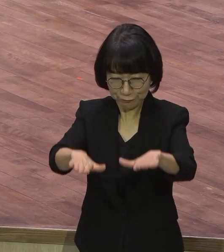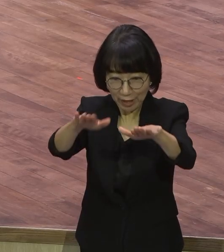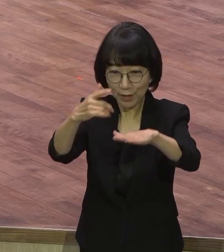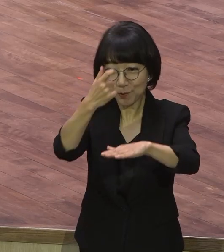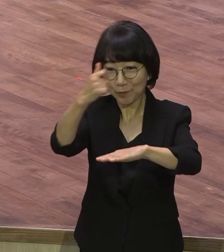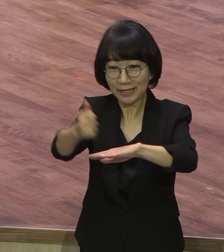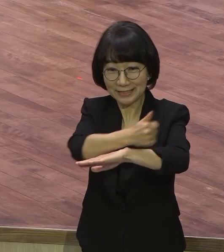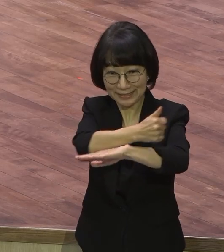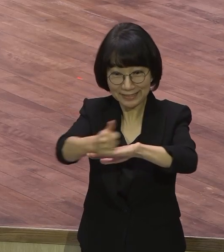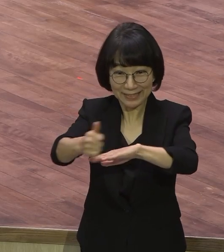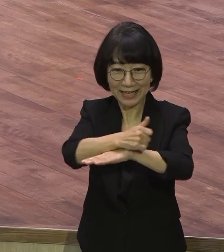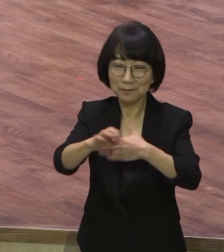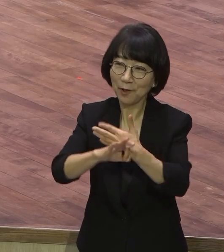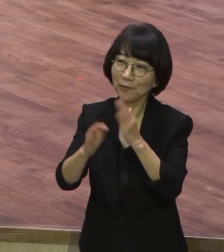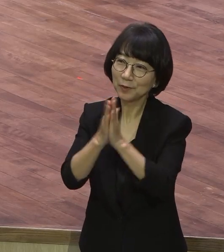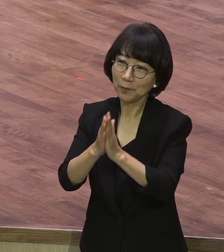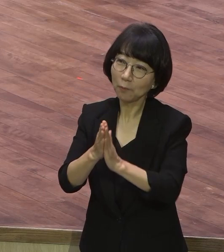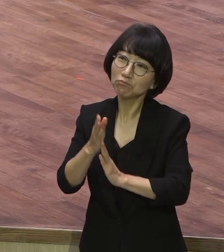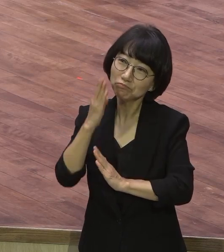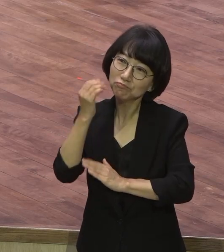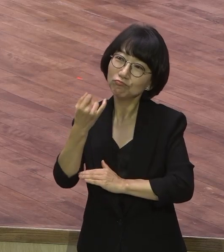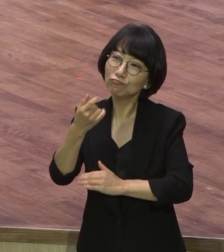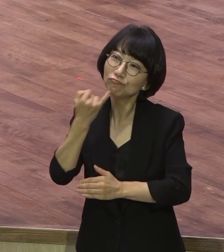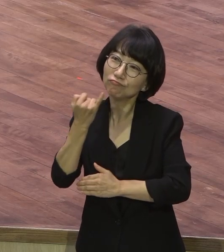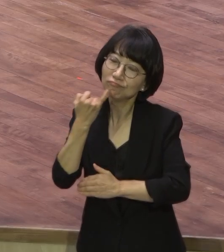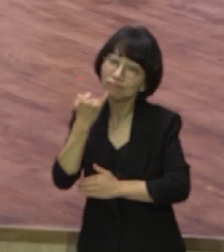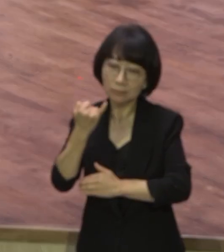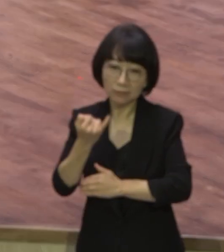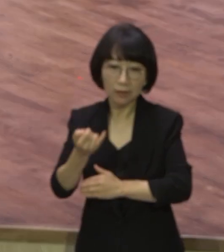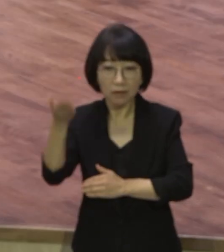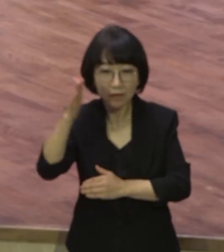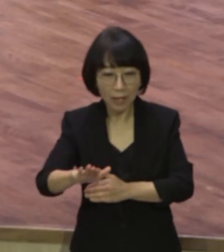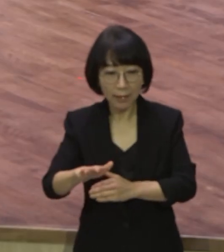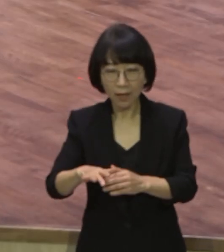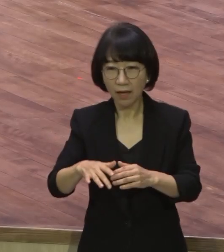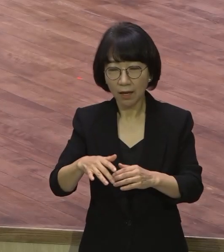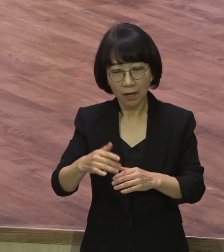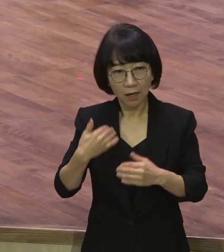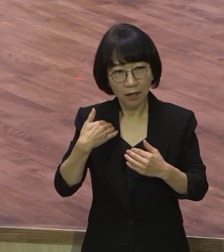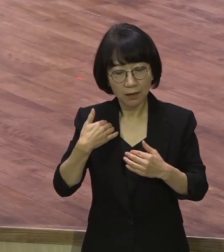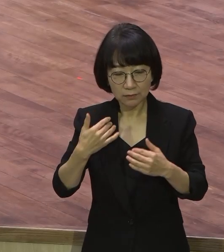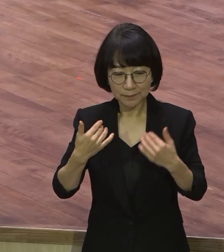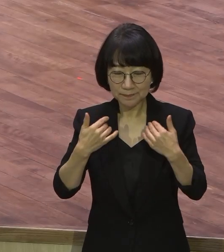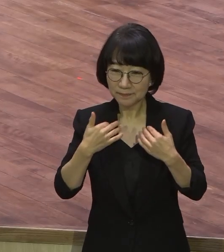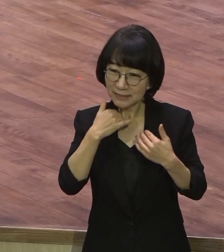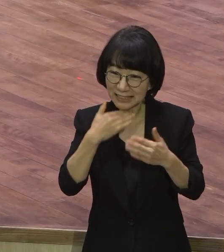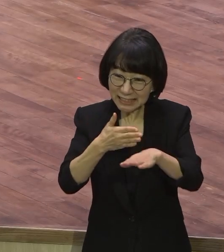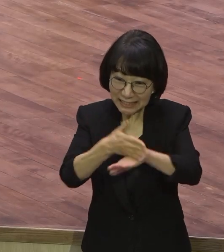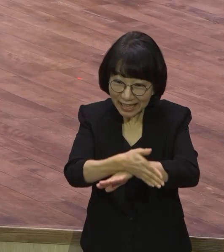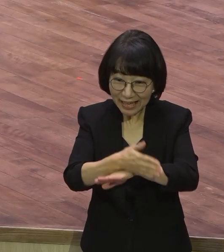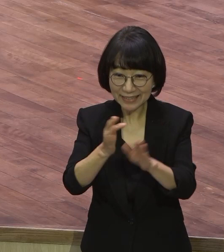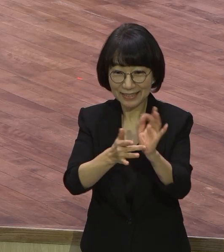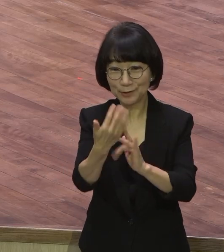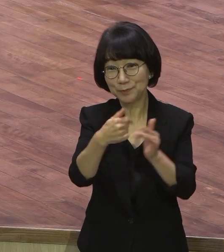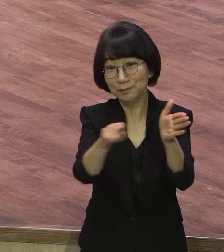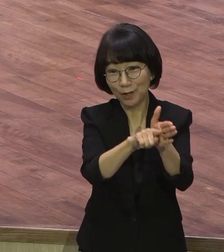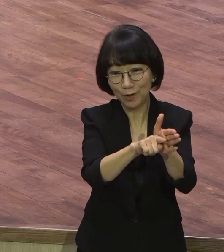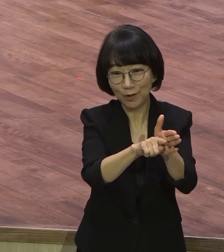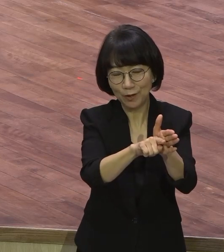말을 어렵게 생각해요. 심지어 이 평균도 잘 못해. 우리나라 문화가 귀신 문화라서 그래요. 미국